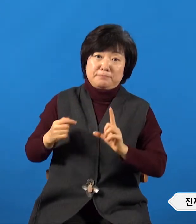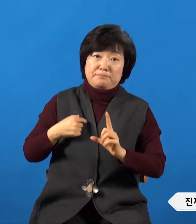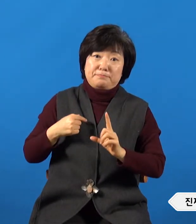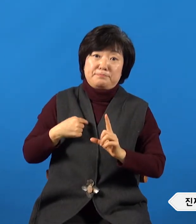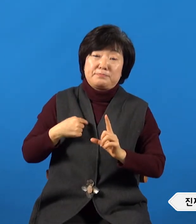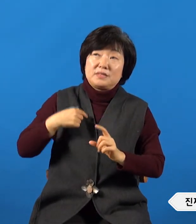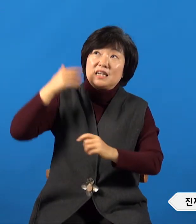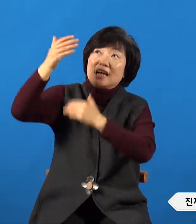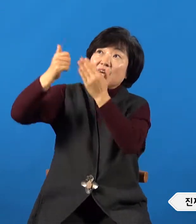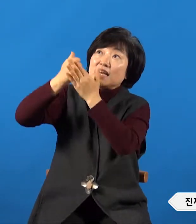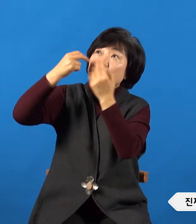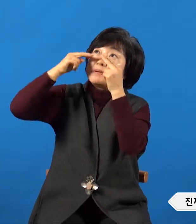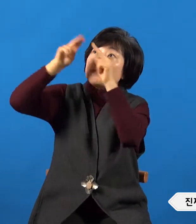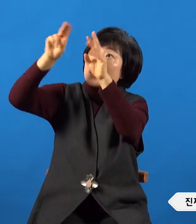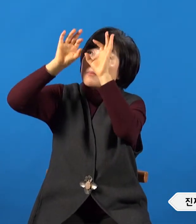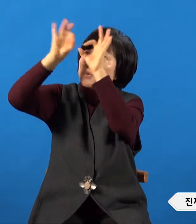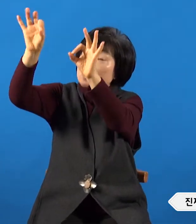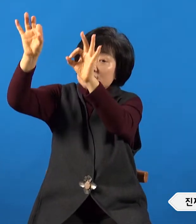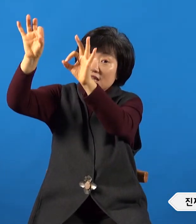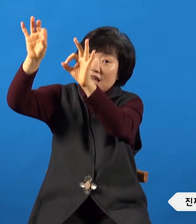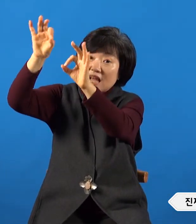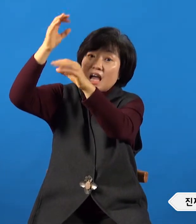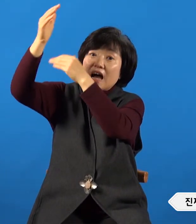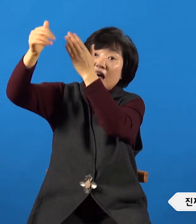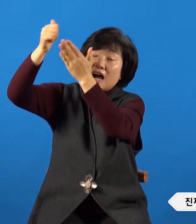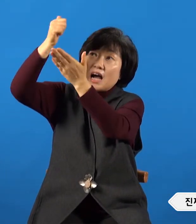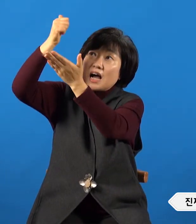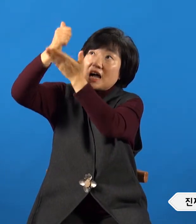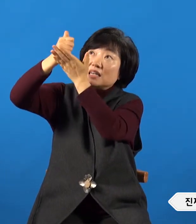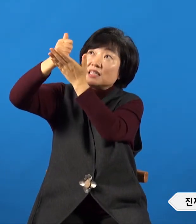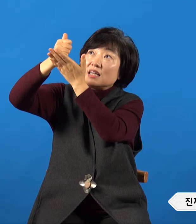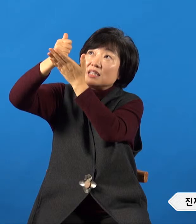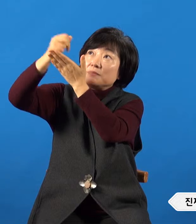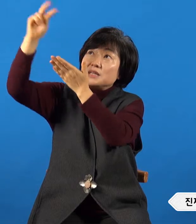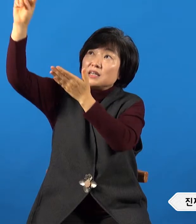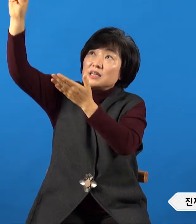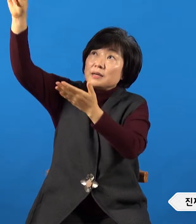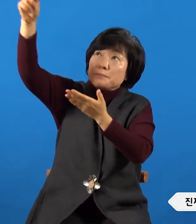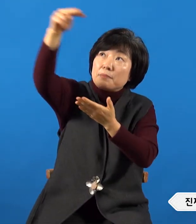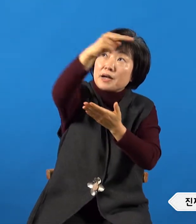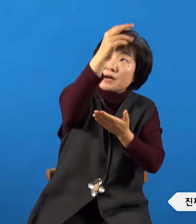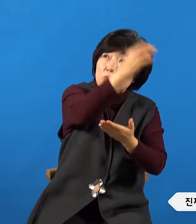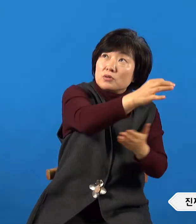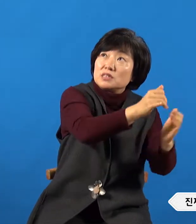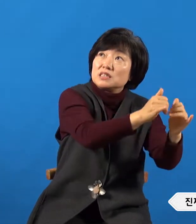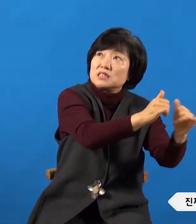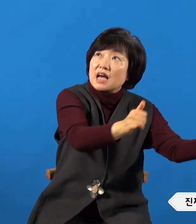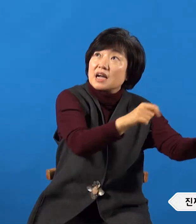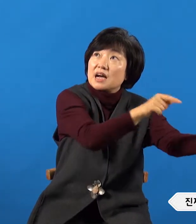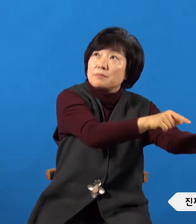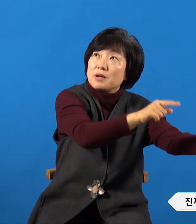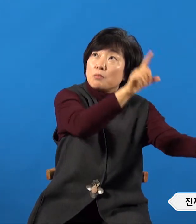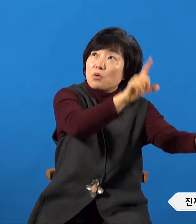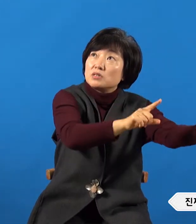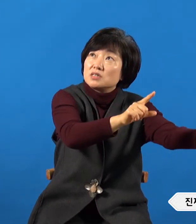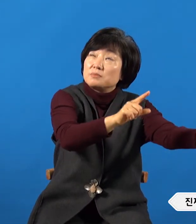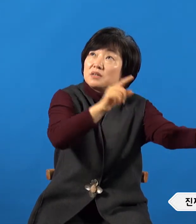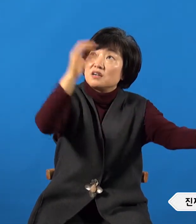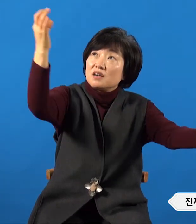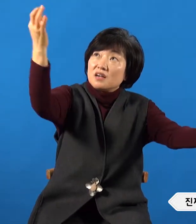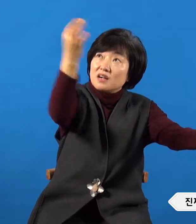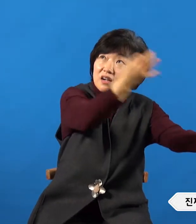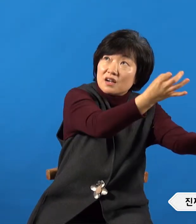봅니다. 하나님을 바라볼 때 하나님이 바라보시는 그 상대방의 모습을 볼 수 있기에